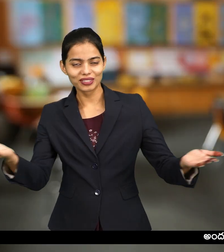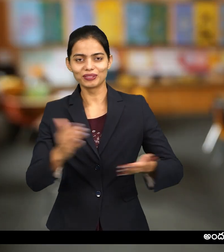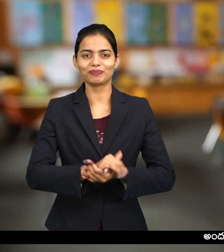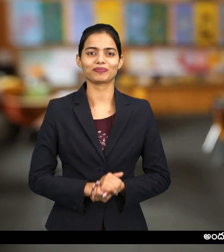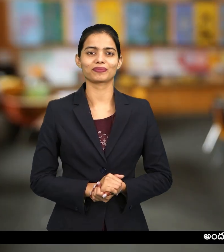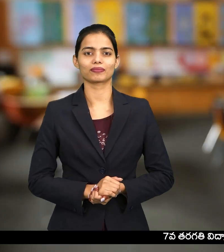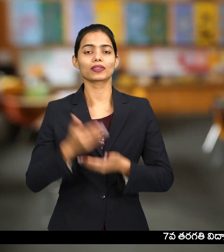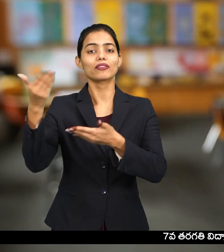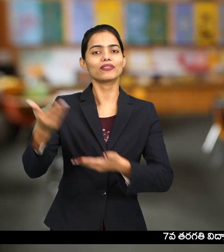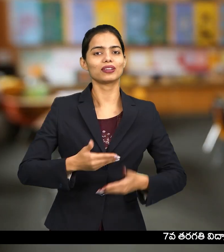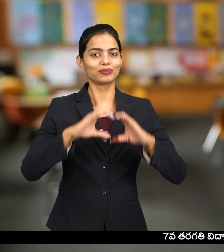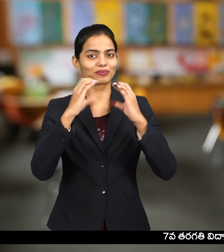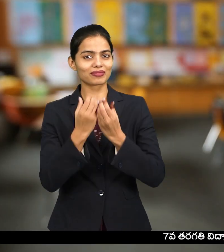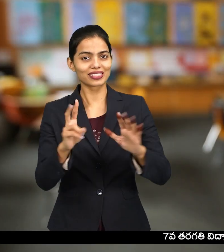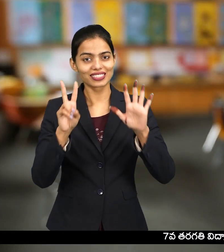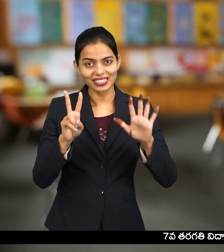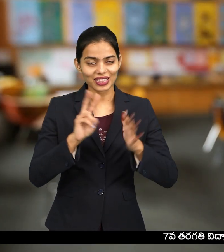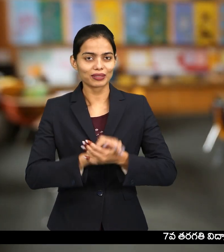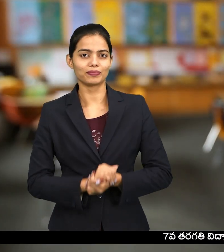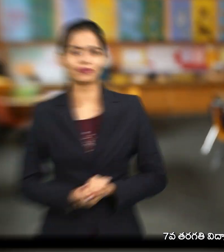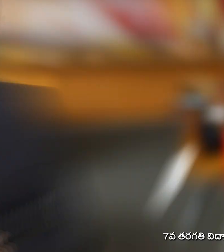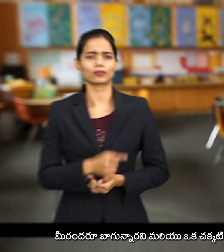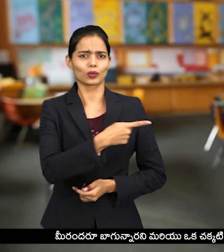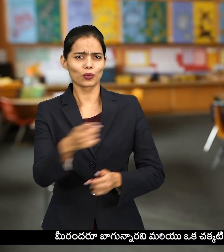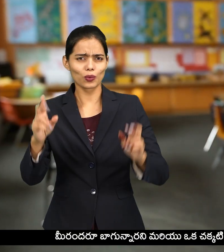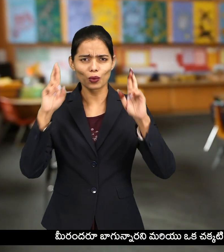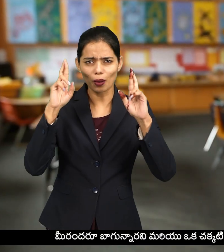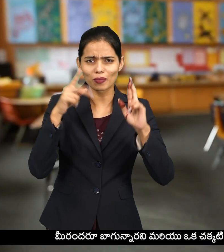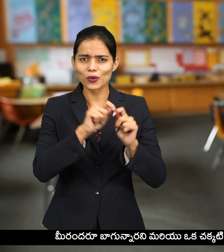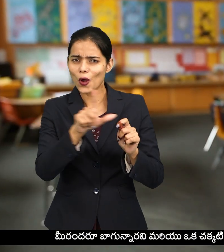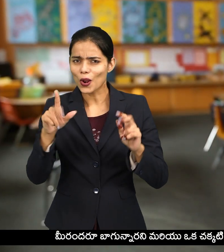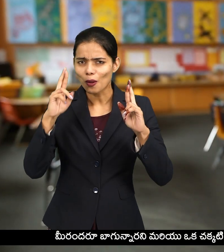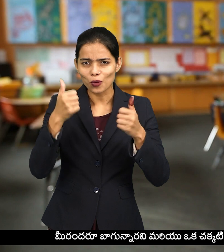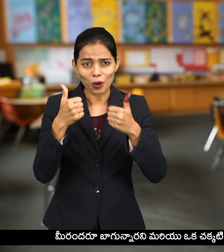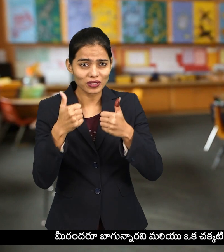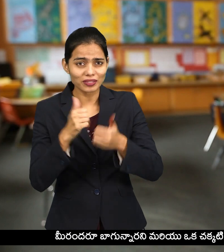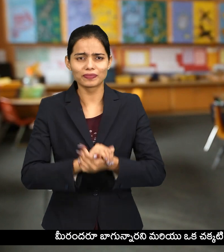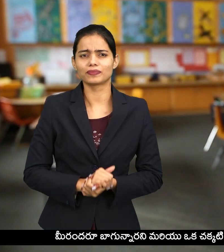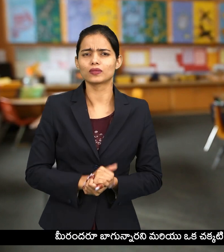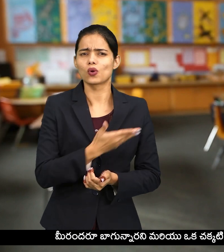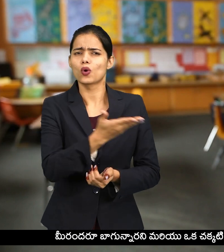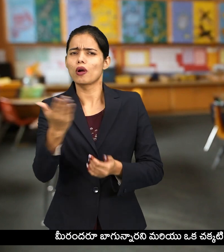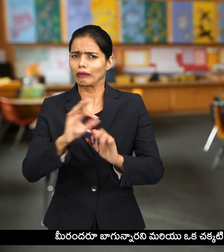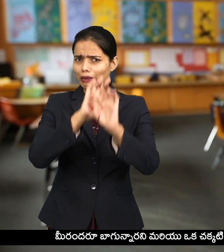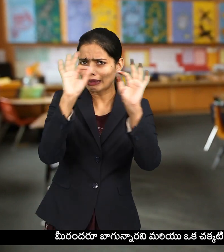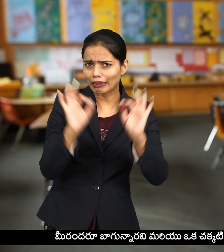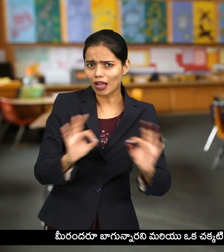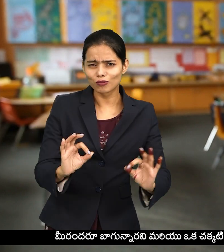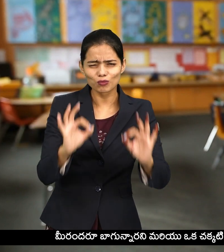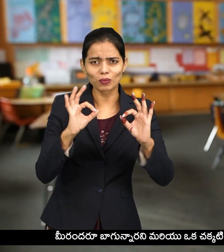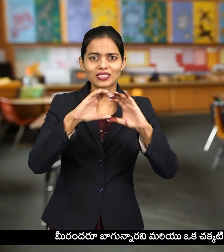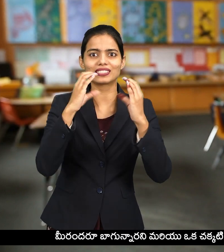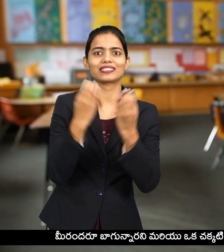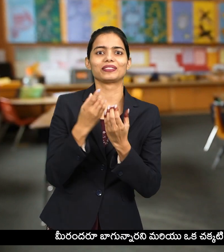అందరికీ నమస్కారం. 7వ తరగతి విద్యార్థులకు స్వాగతం. మీరందరూ బాగున్నారని మరియు ఓ చక్కటి